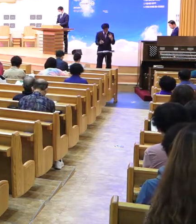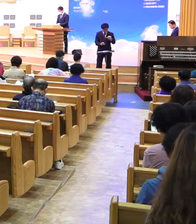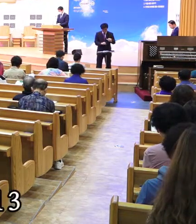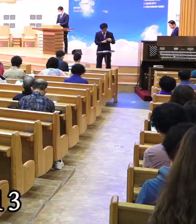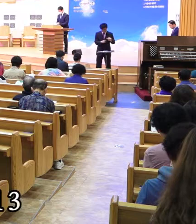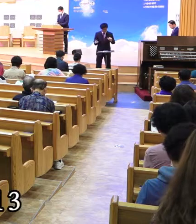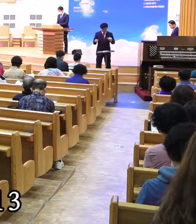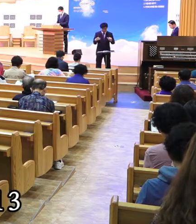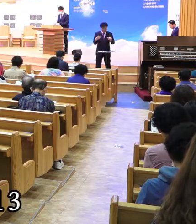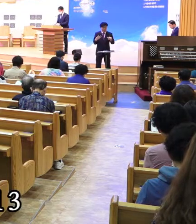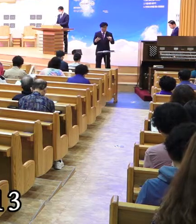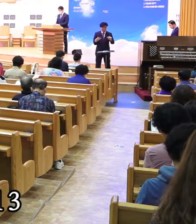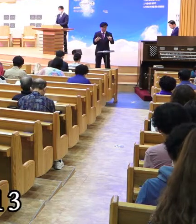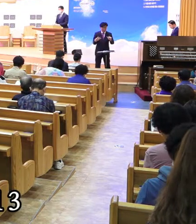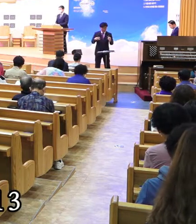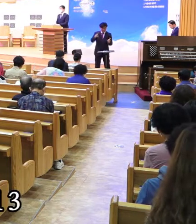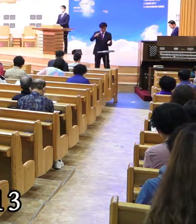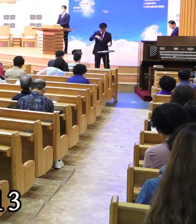말씀입니다.